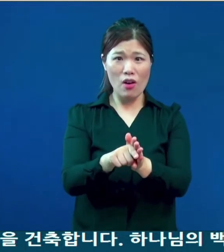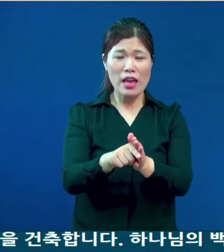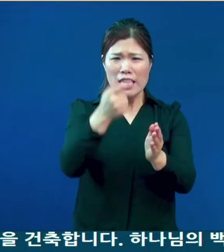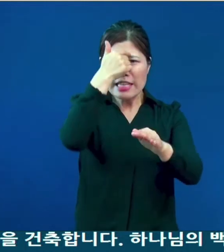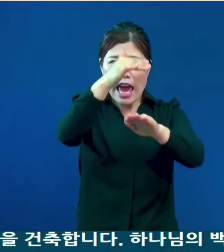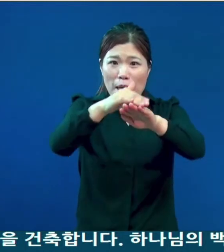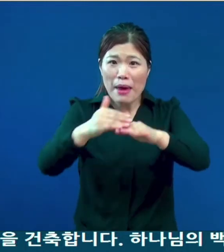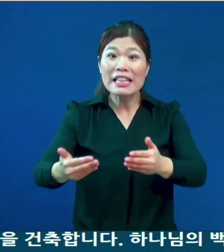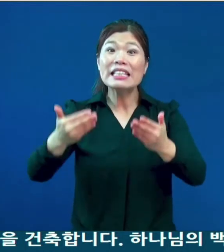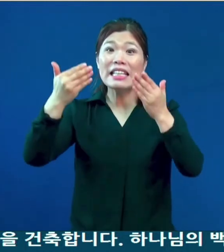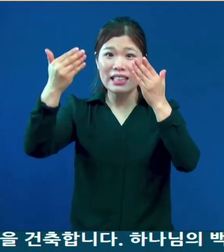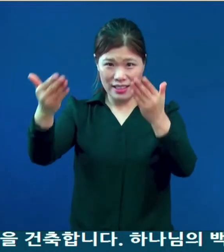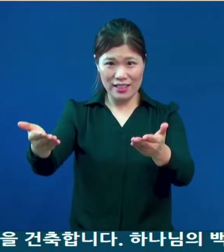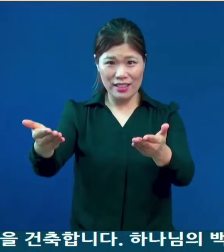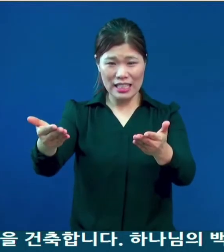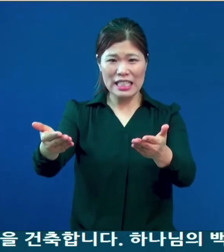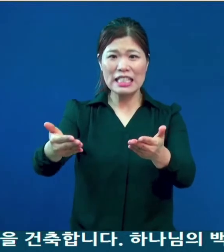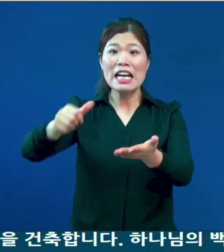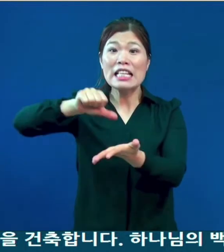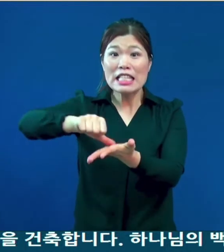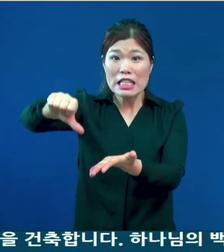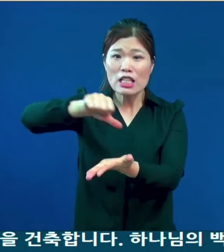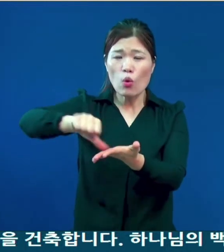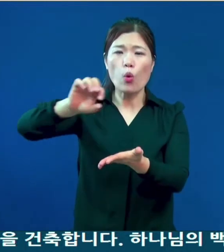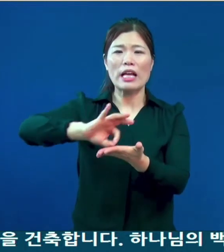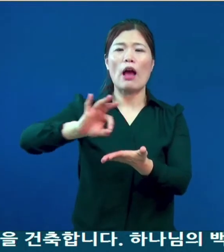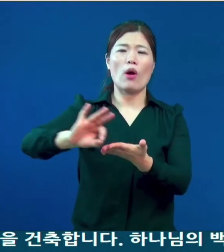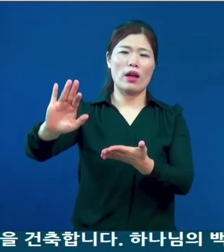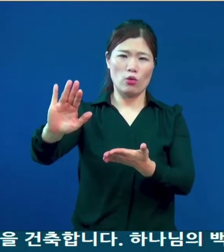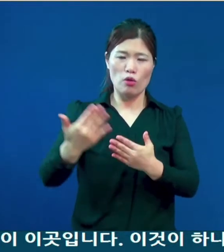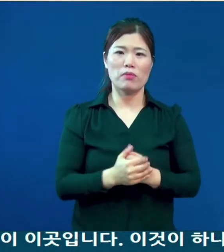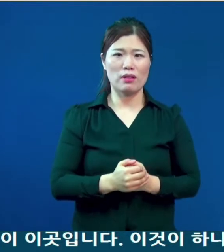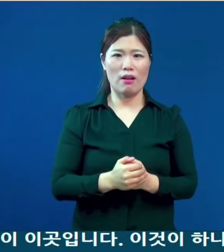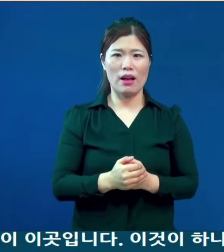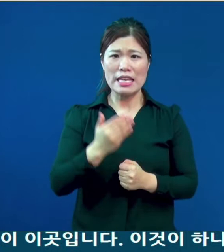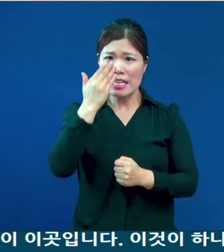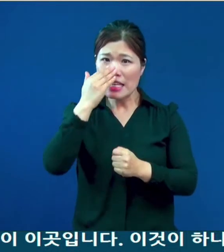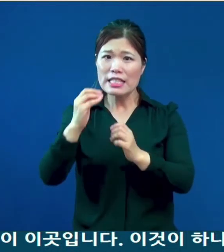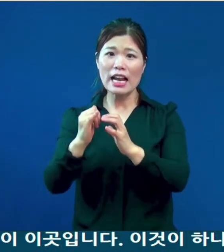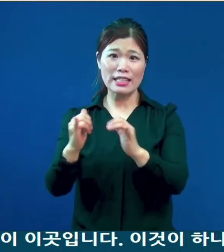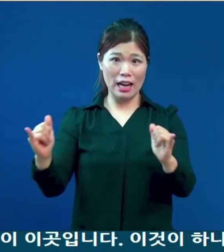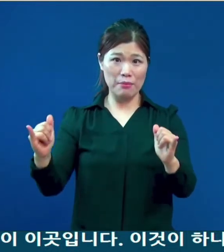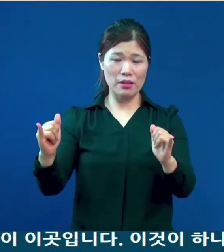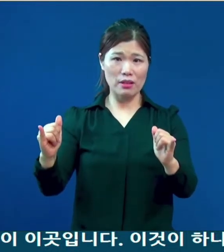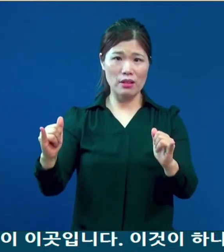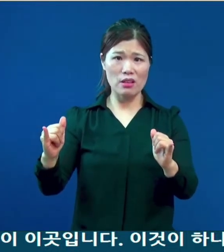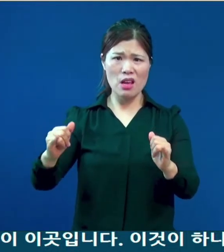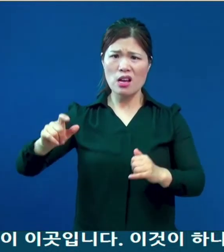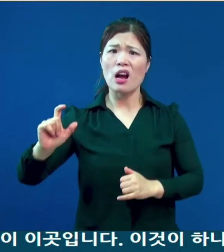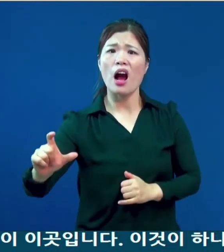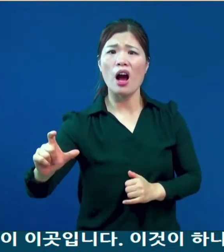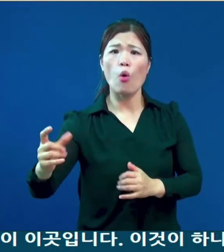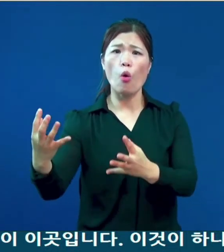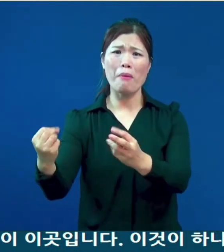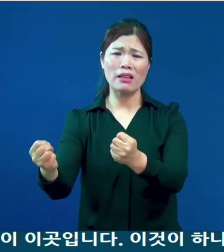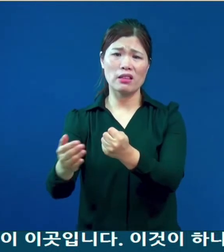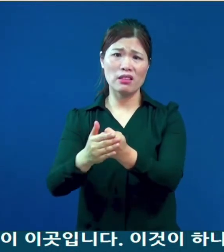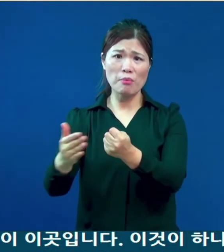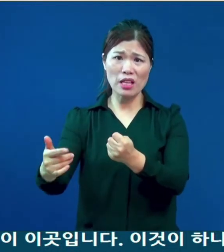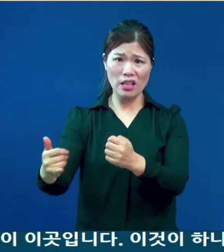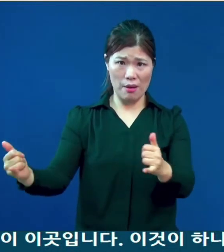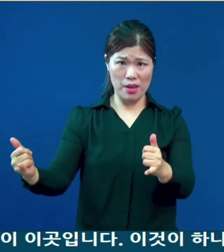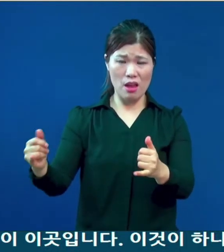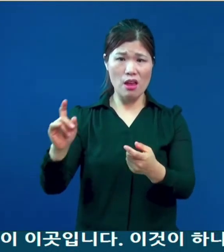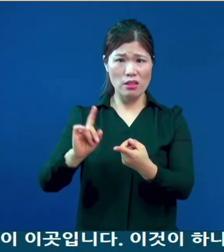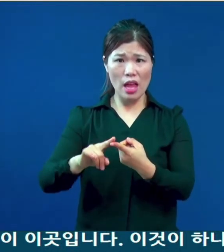도구를 만드는 데 쓰는, 바로는 이스라엘 자손이 우리보다 많고 강하기 때문에 자신이 선택할 수